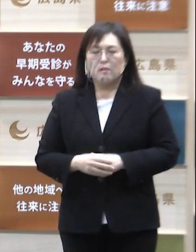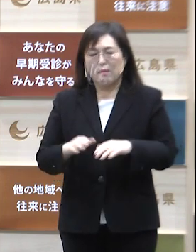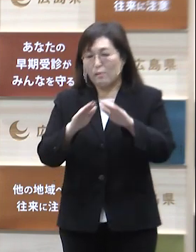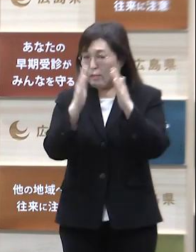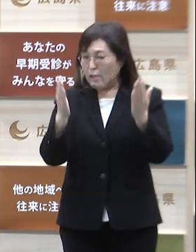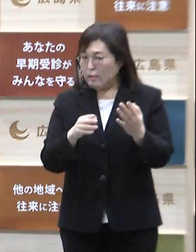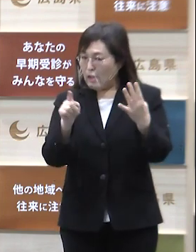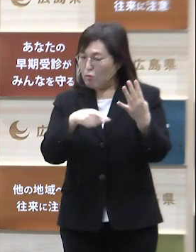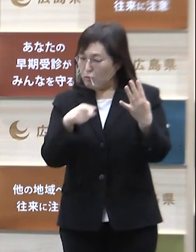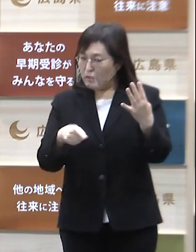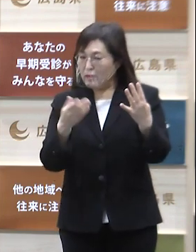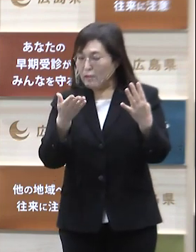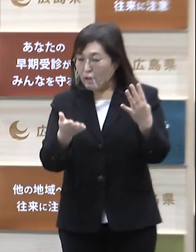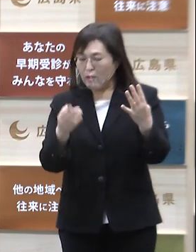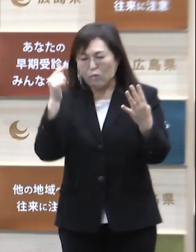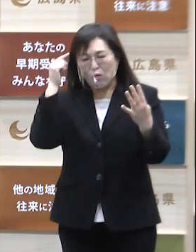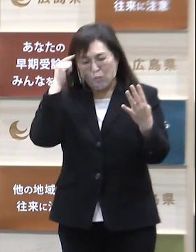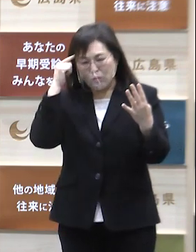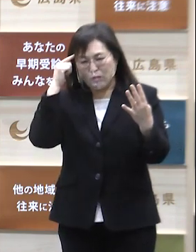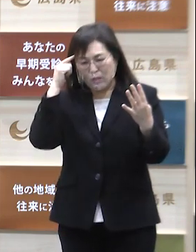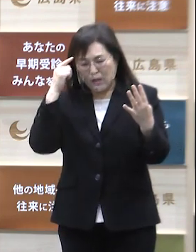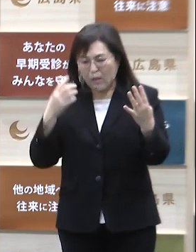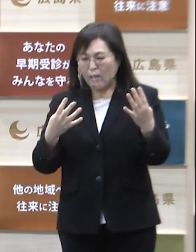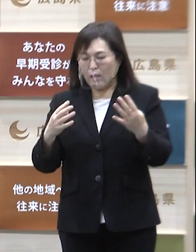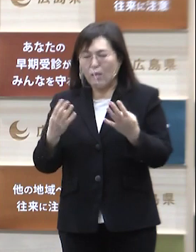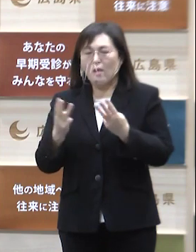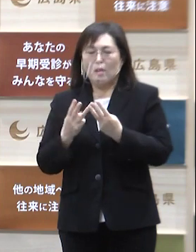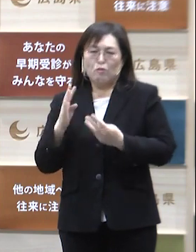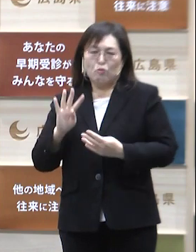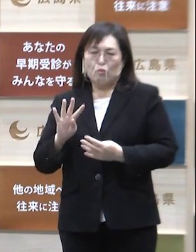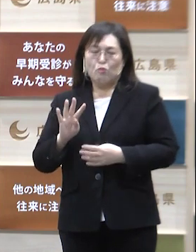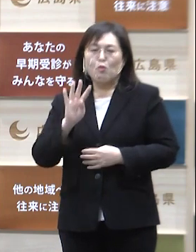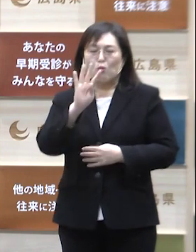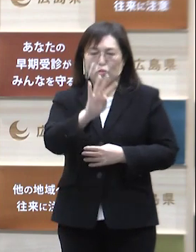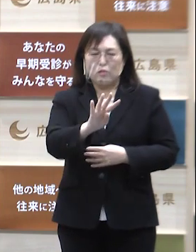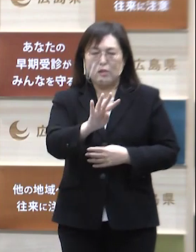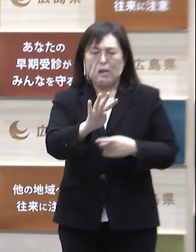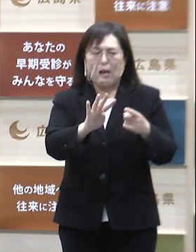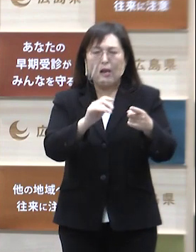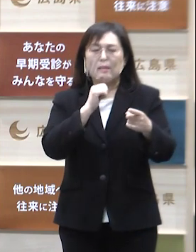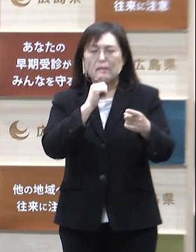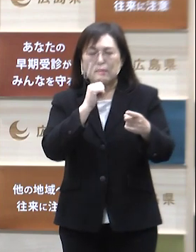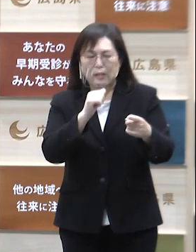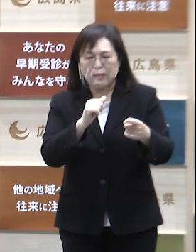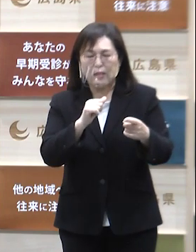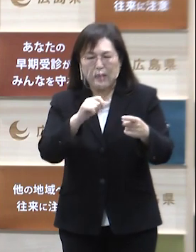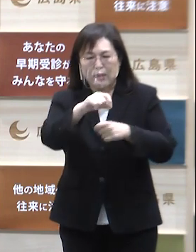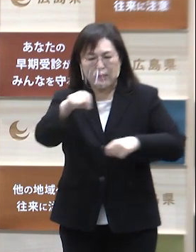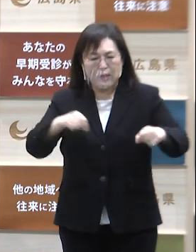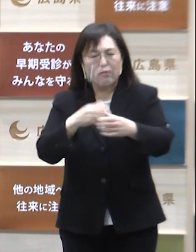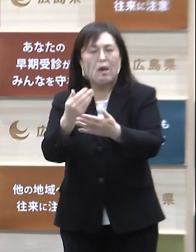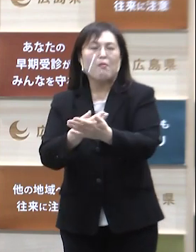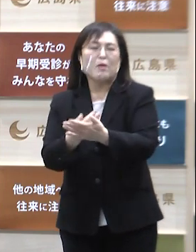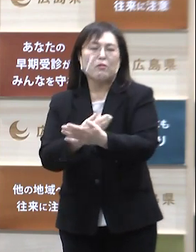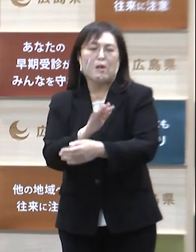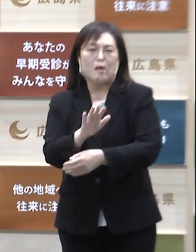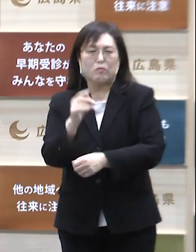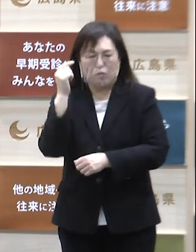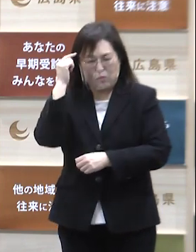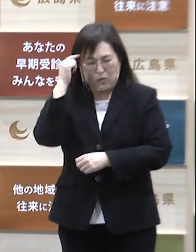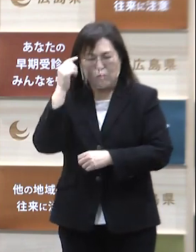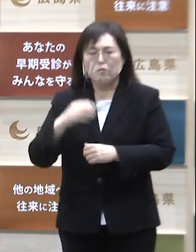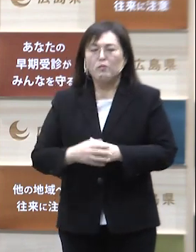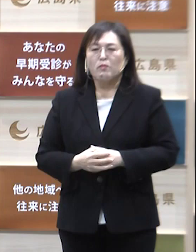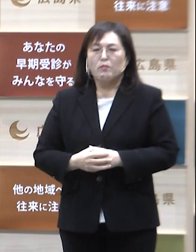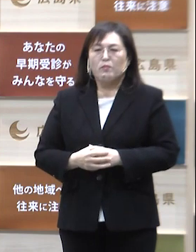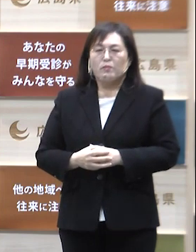ね、足りるとか余るとか、足りないとか余るとか、いろんなことも思ってるんですけど、それは難しいかな。まあ、どこかでピックアップをしていただ